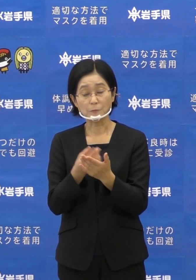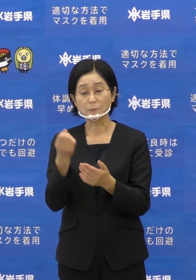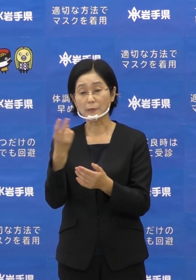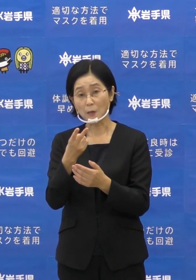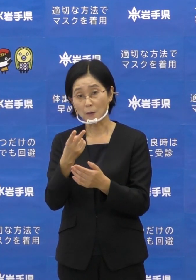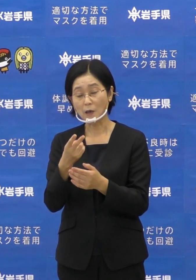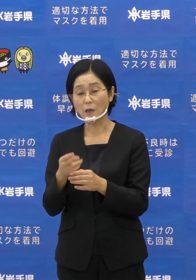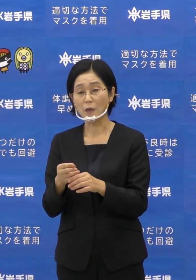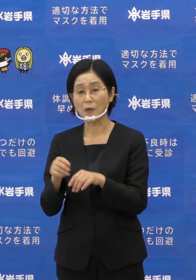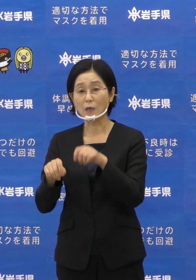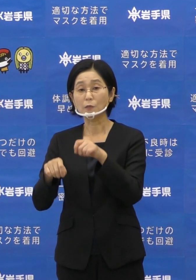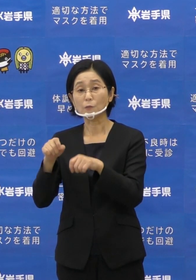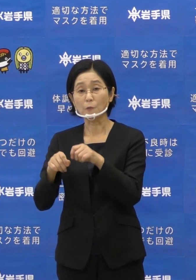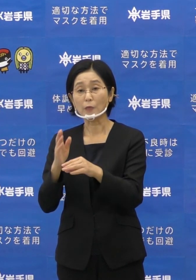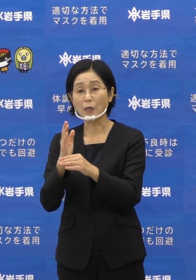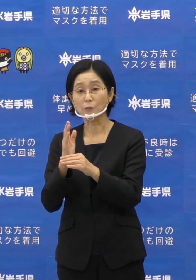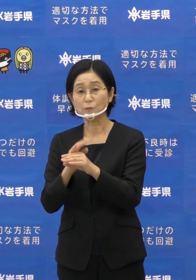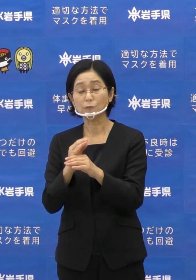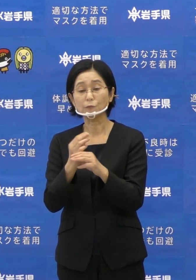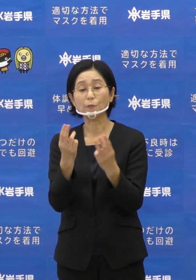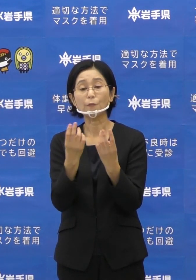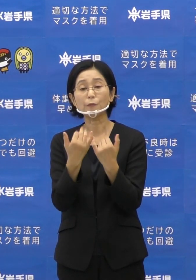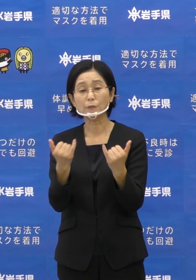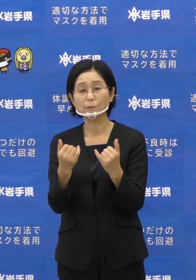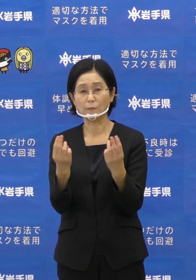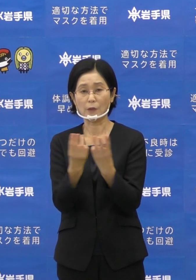人数をこう低くこう抑えて、